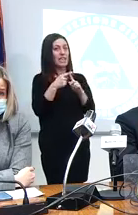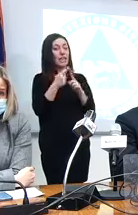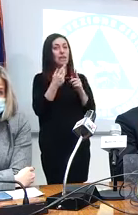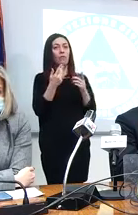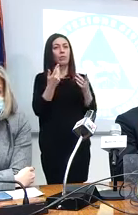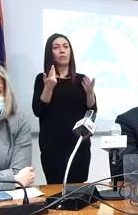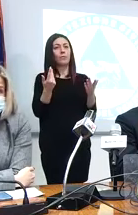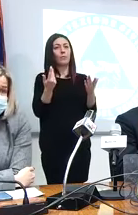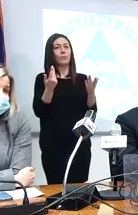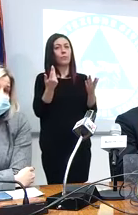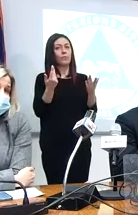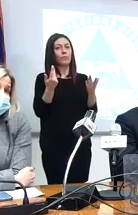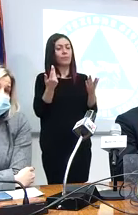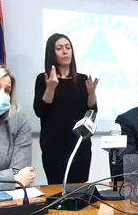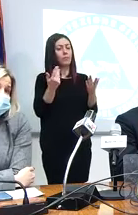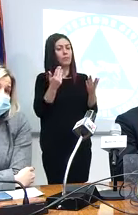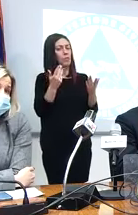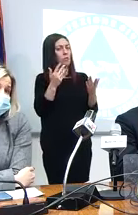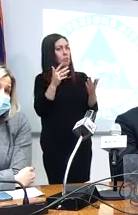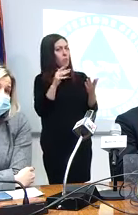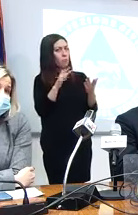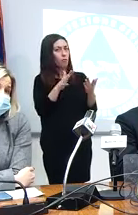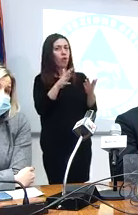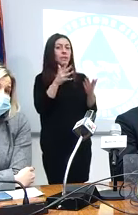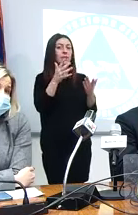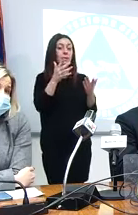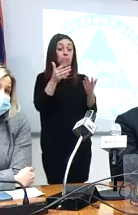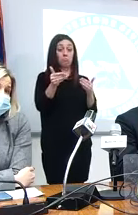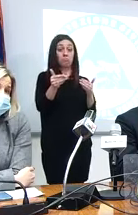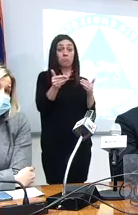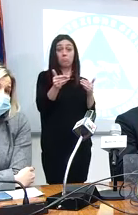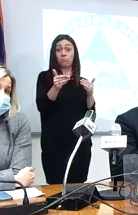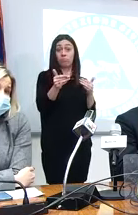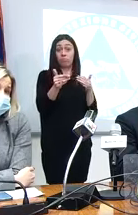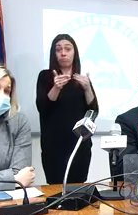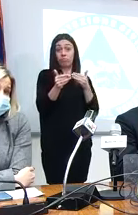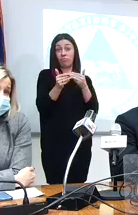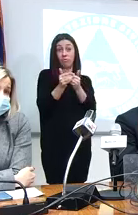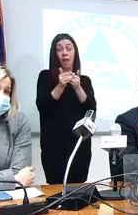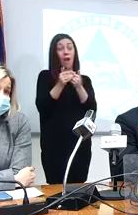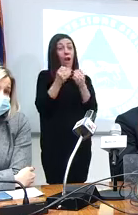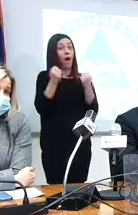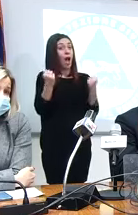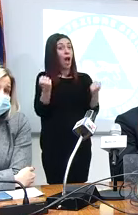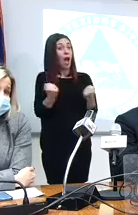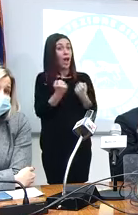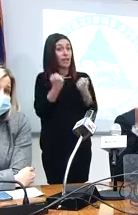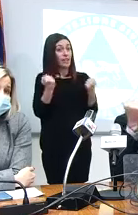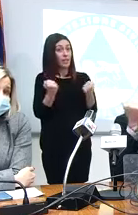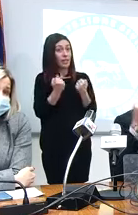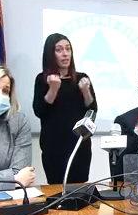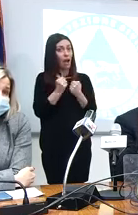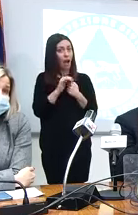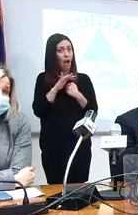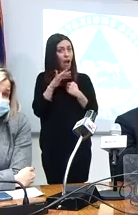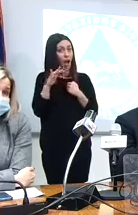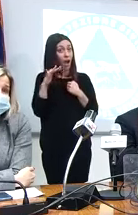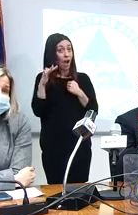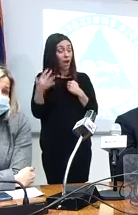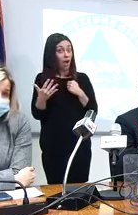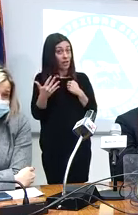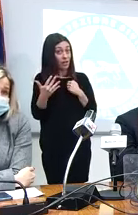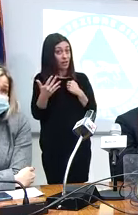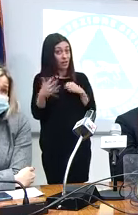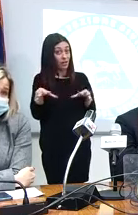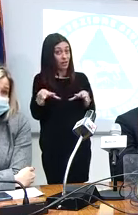detto già qualche giorno fa, è pensabile che a breve ci sia una ripresa delle attività di lunedì esame, l'ho già annunciato ieri l'assessore. Ah,